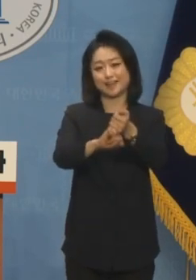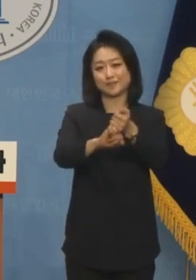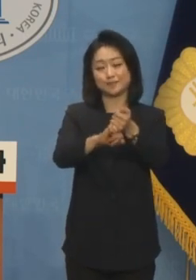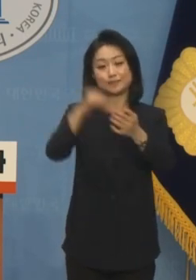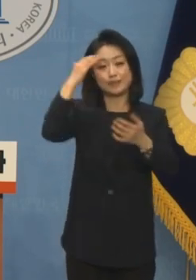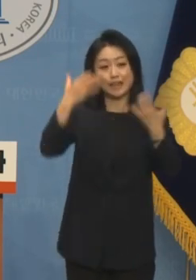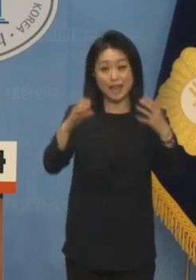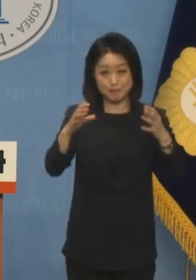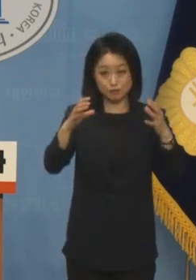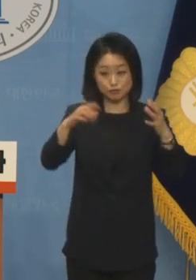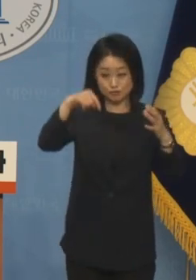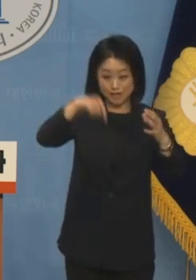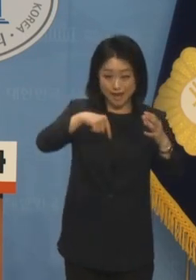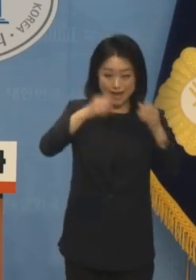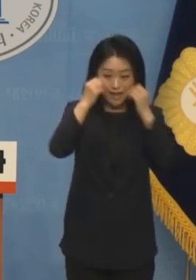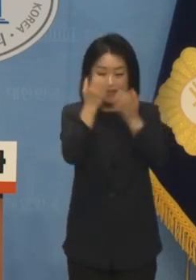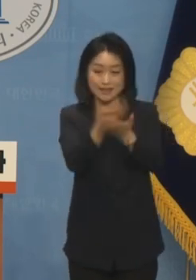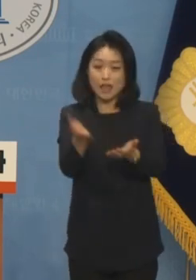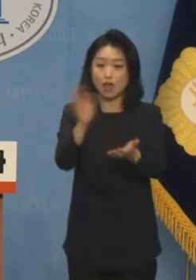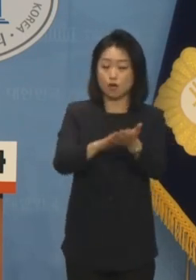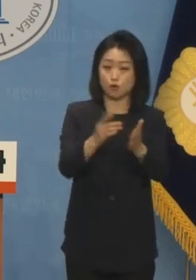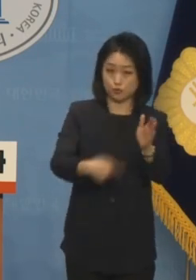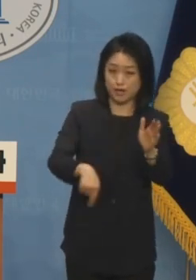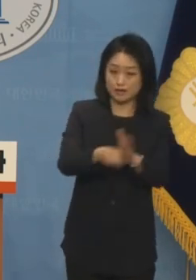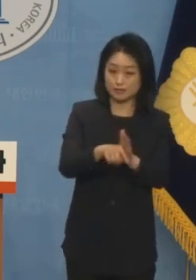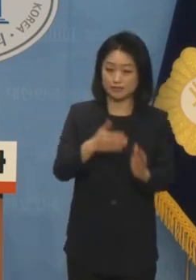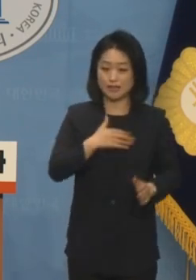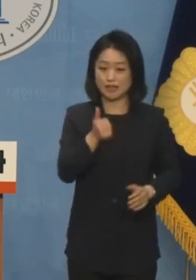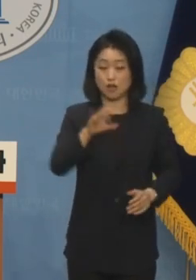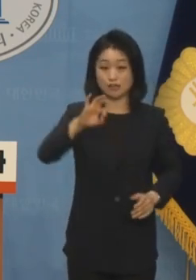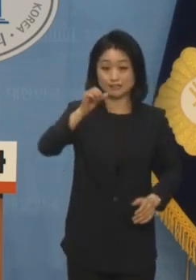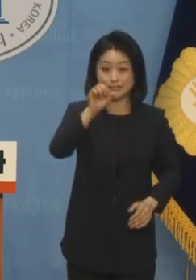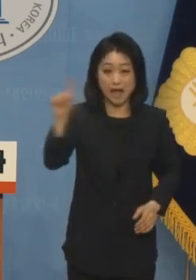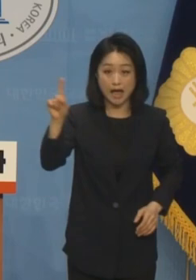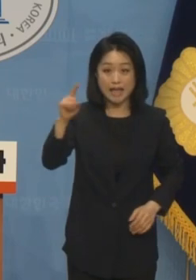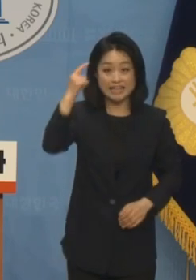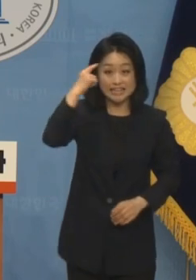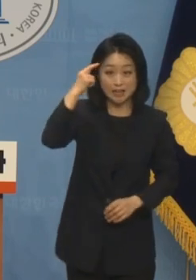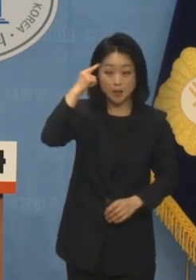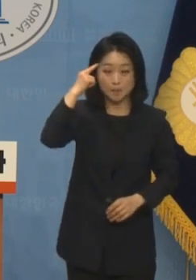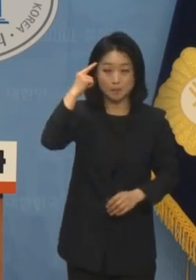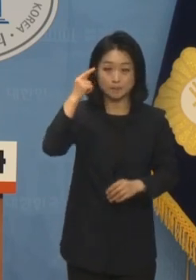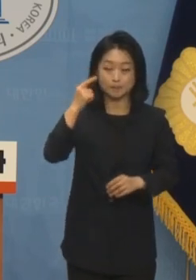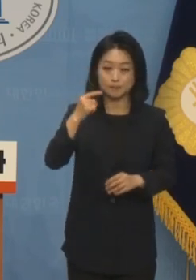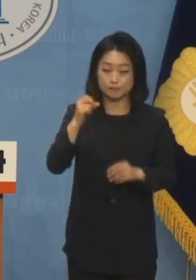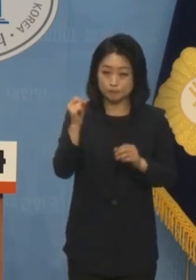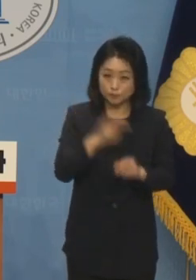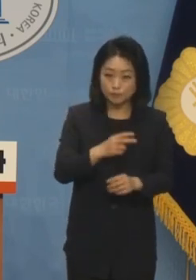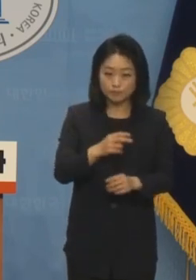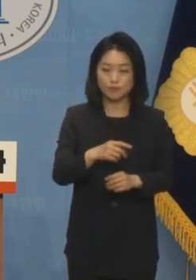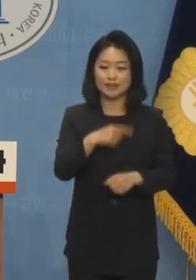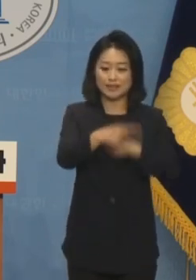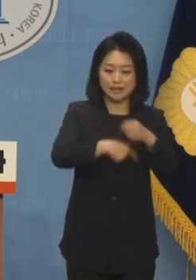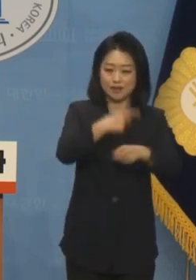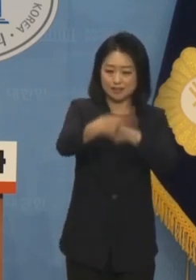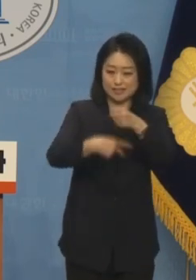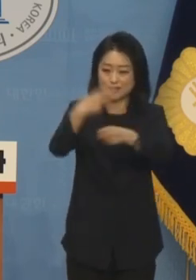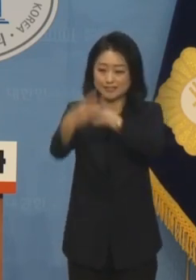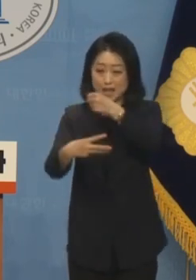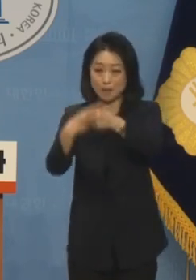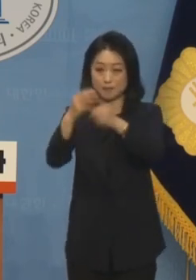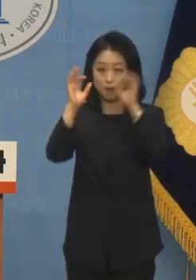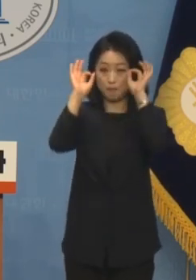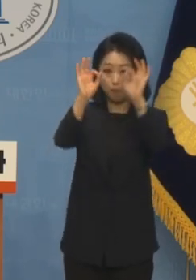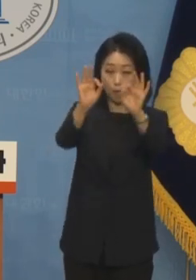대한민국이라는 외양간을 고칠 개혁신당을 위해 허은하는 2년뿐 아니라 3년 뒤를 바라봅니다. 2년